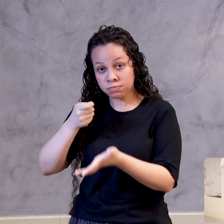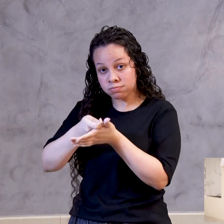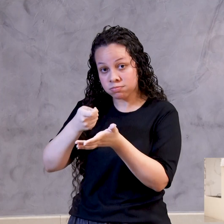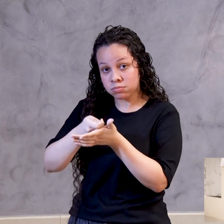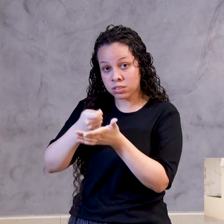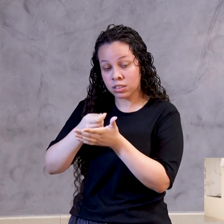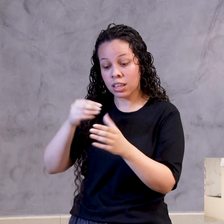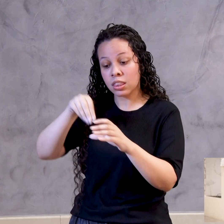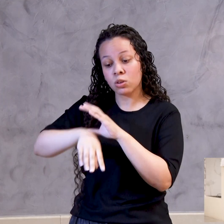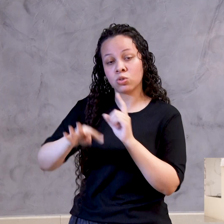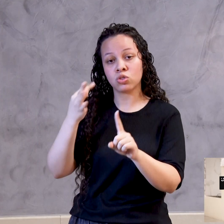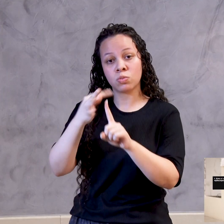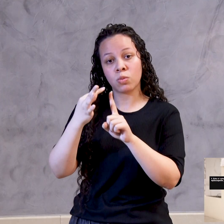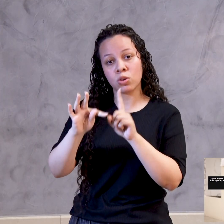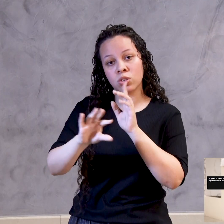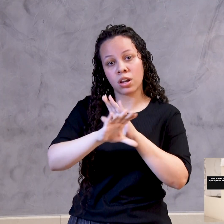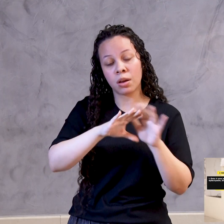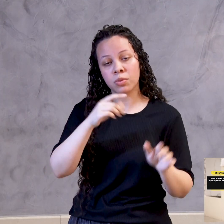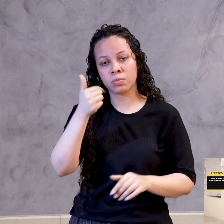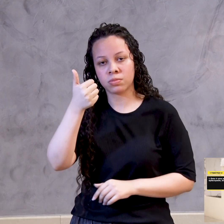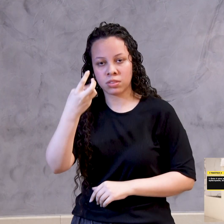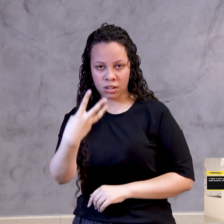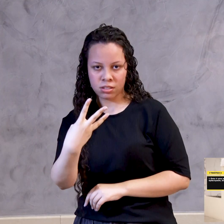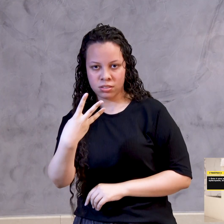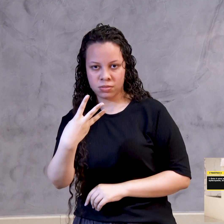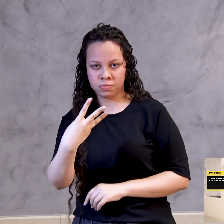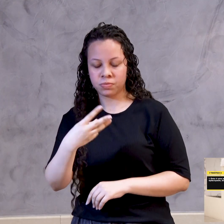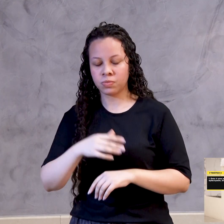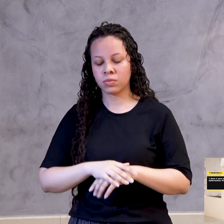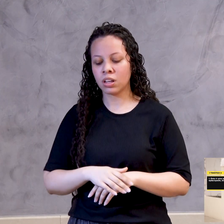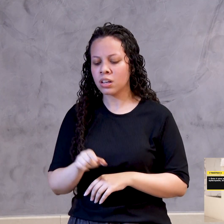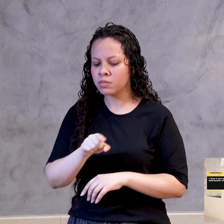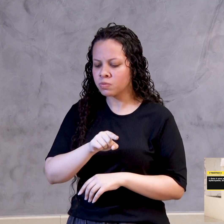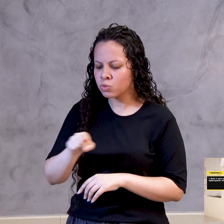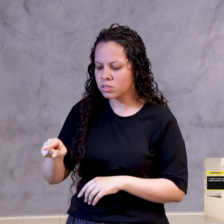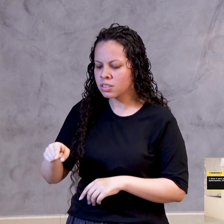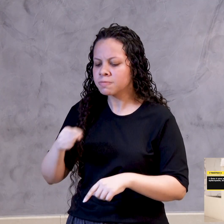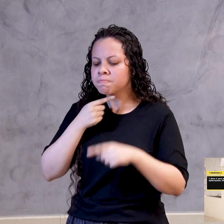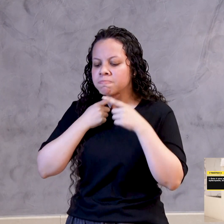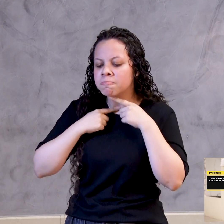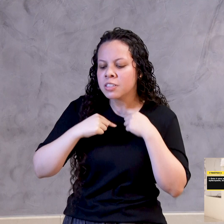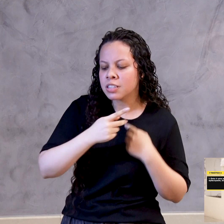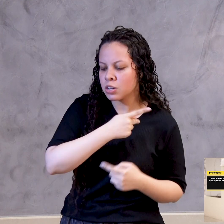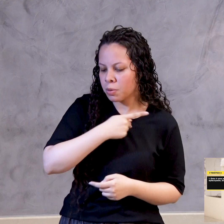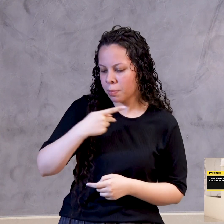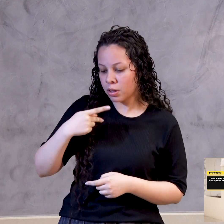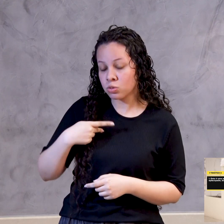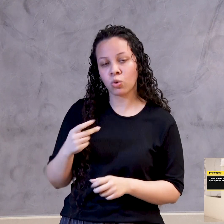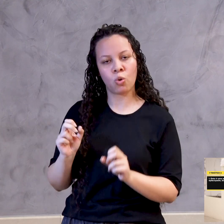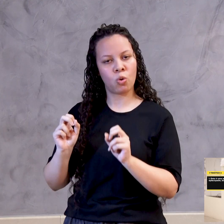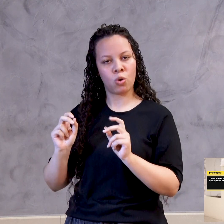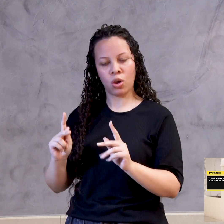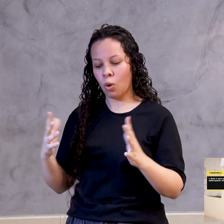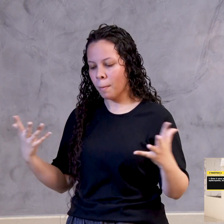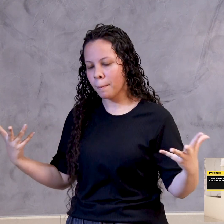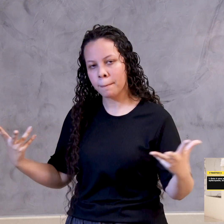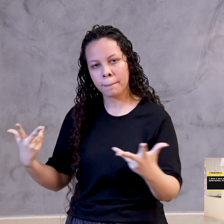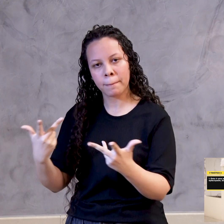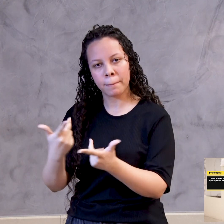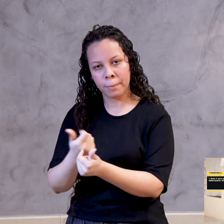Esta é uma palavra fiel. Se alguém deseja o episcopado, excelente obra